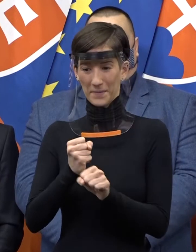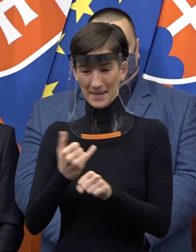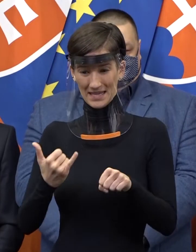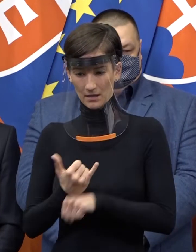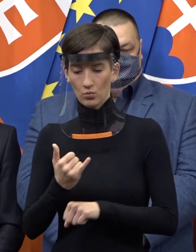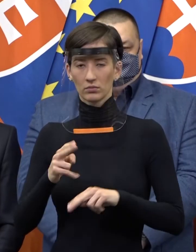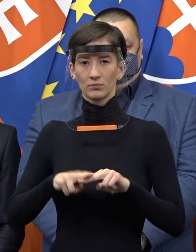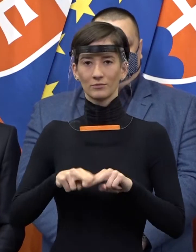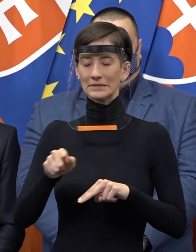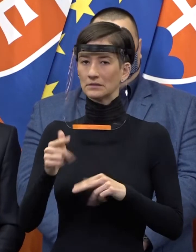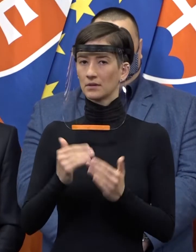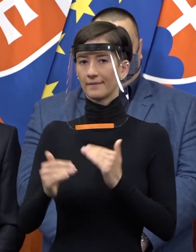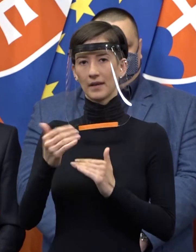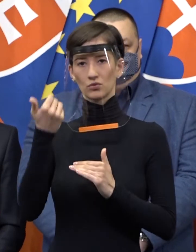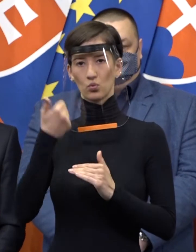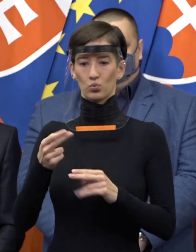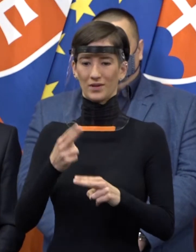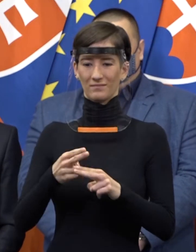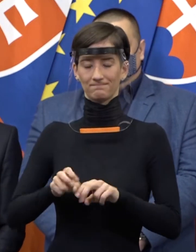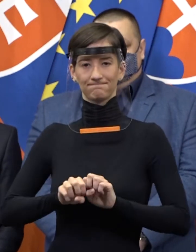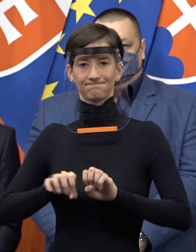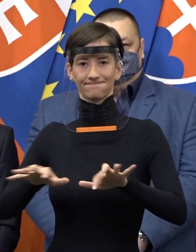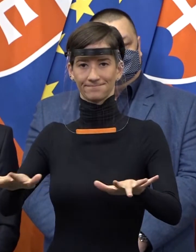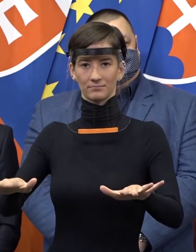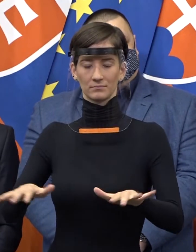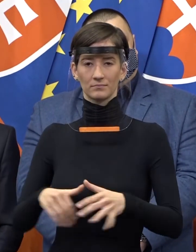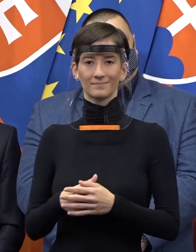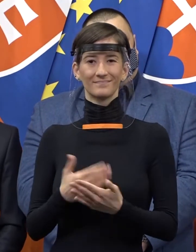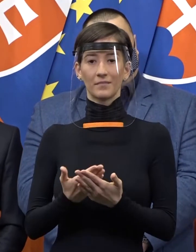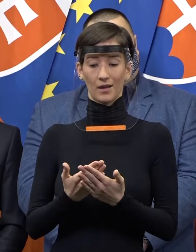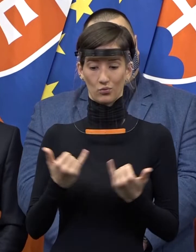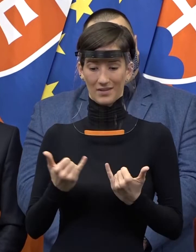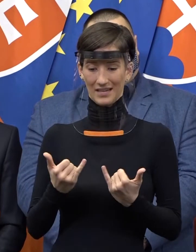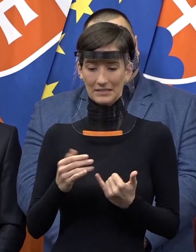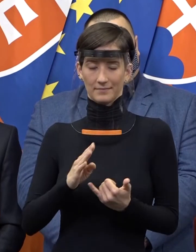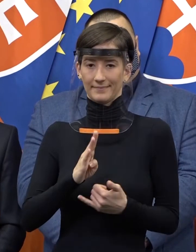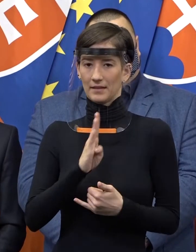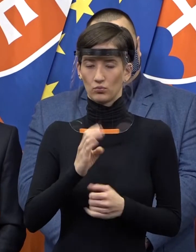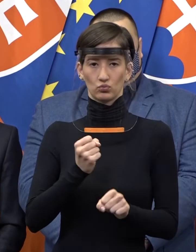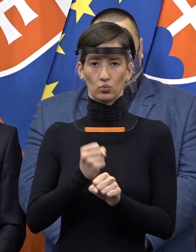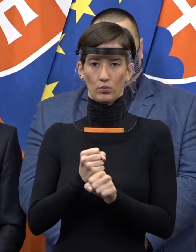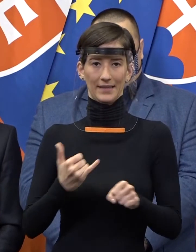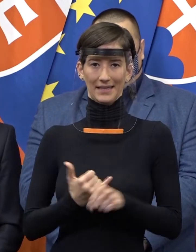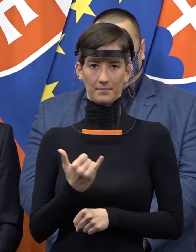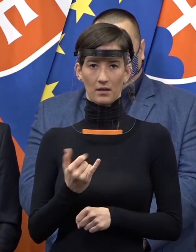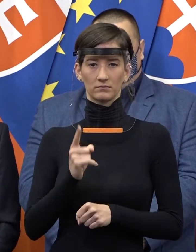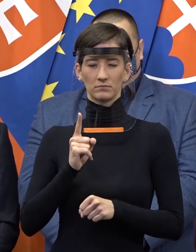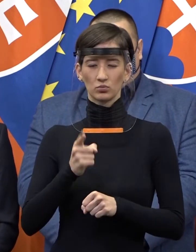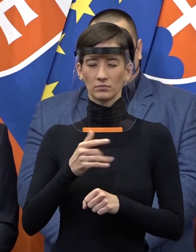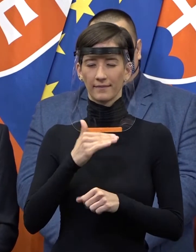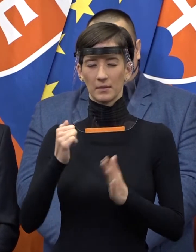vidieť tie dôsledky. A my dnes sme v situácii, že si nemôžeme dovoliť urobiť chybu. My